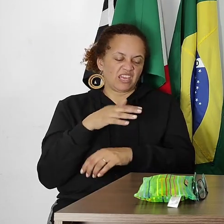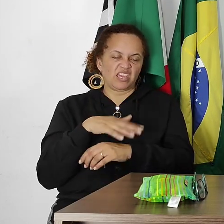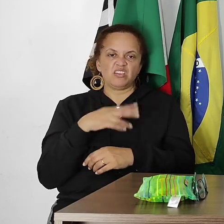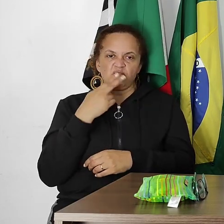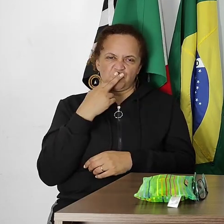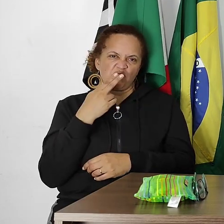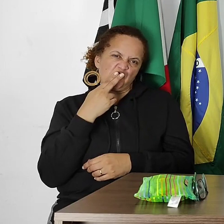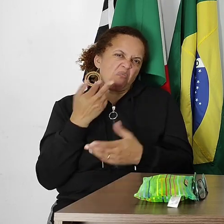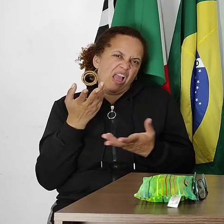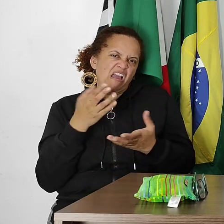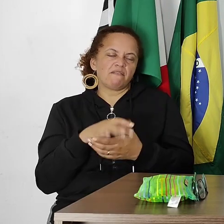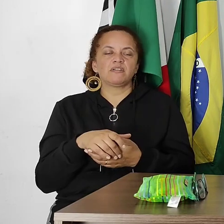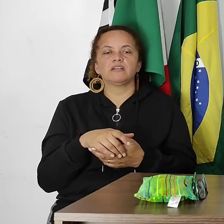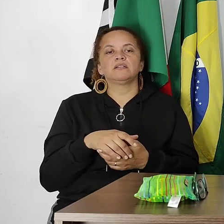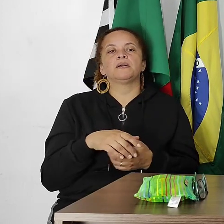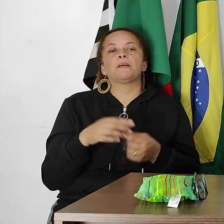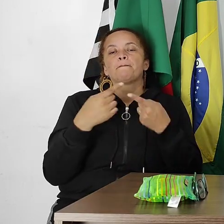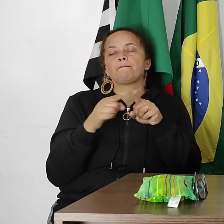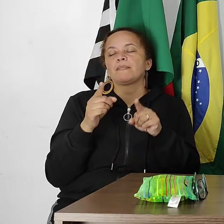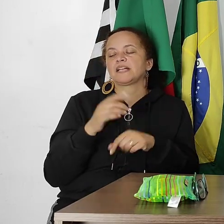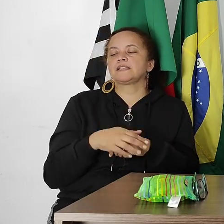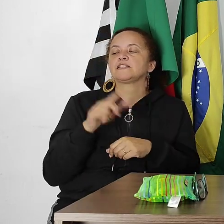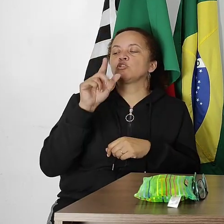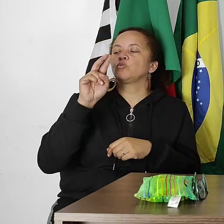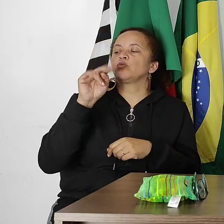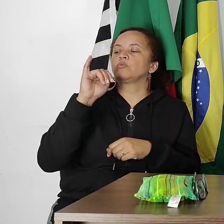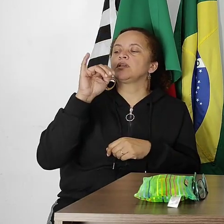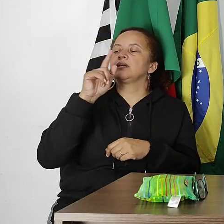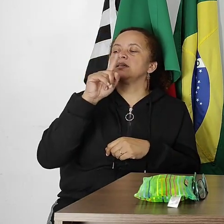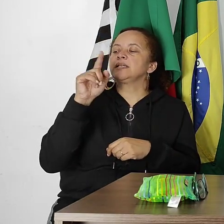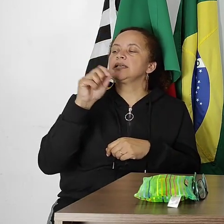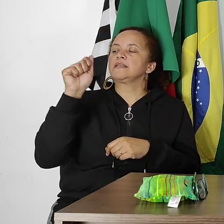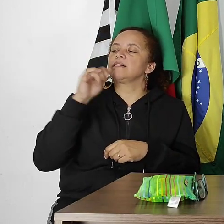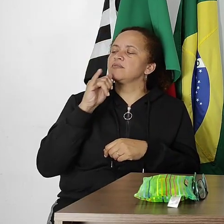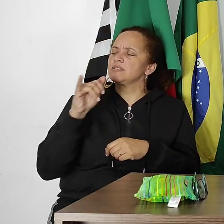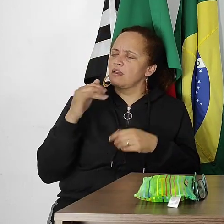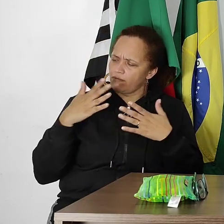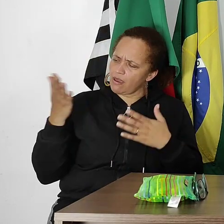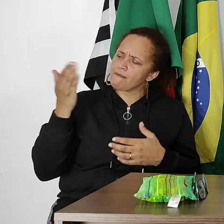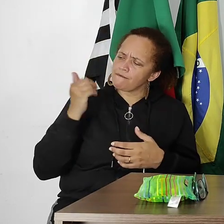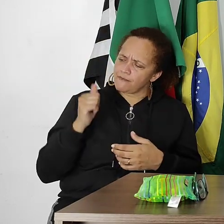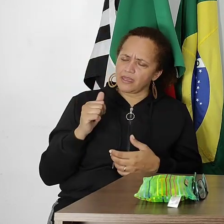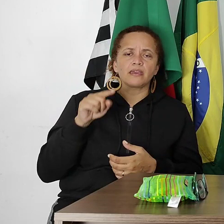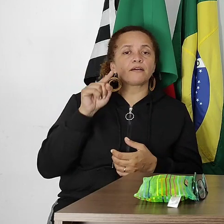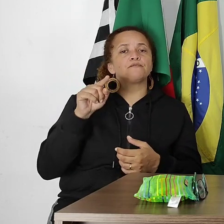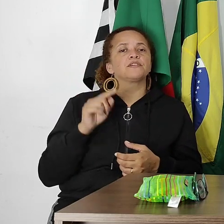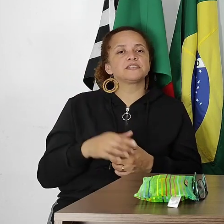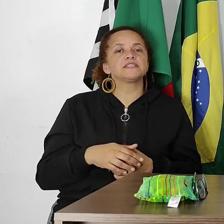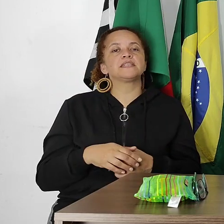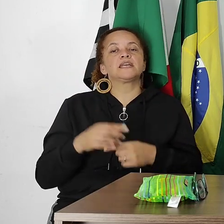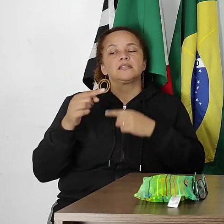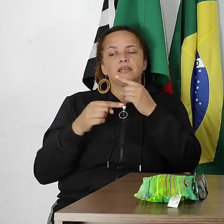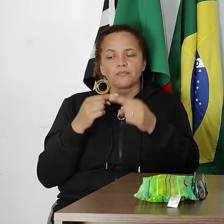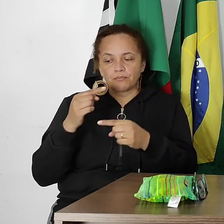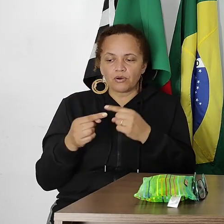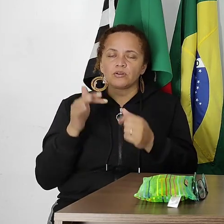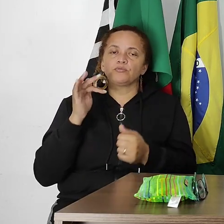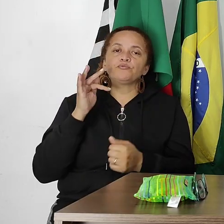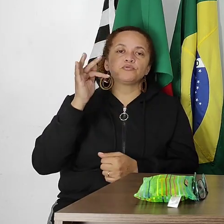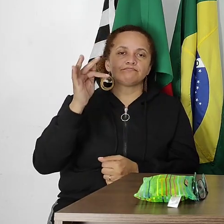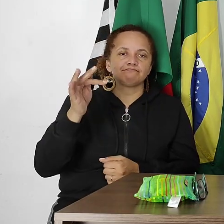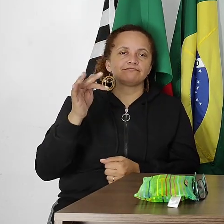você assim. Ele quer assim você. E com o tempo você vai ser liberta desses vícios. Aí eu ficava, né,